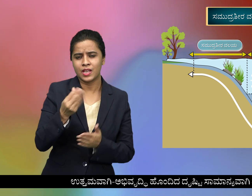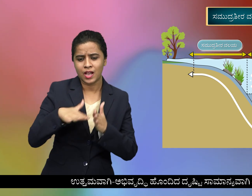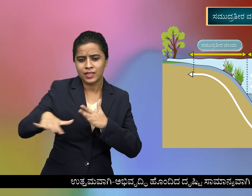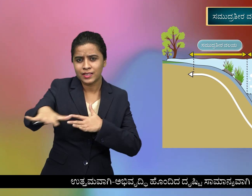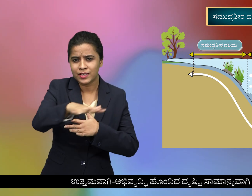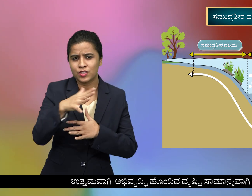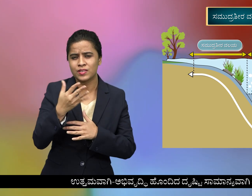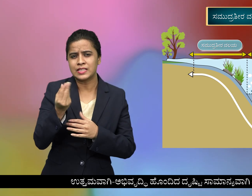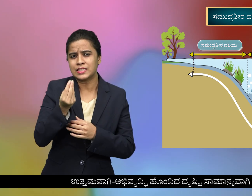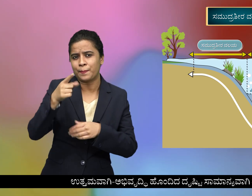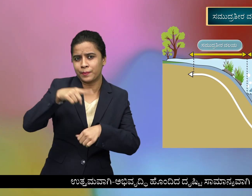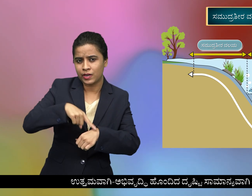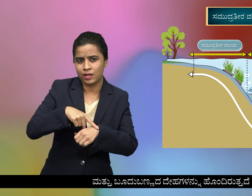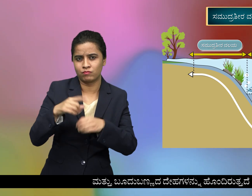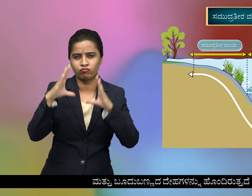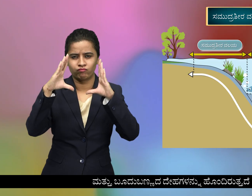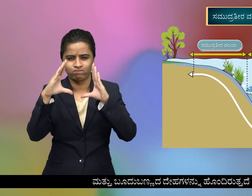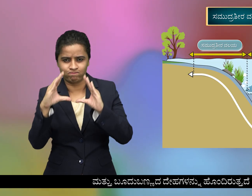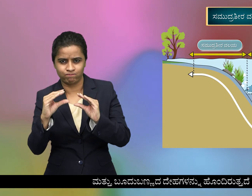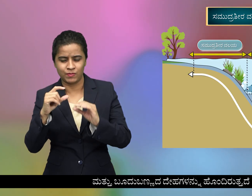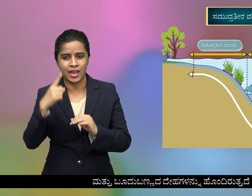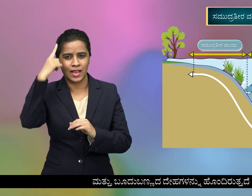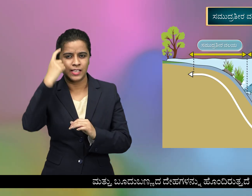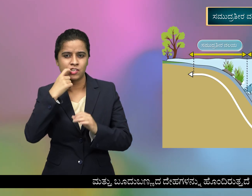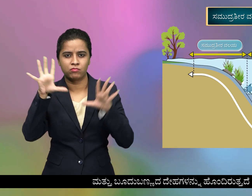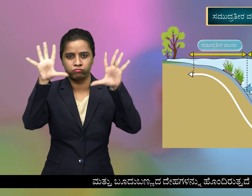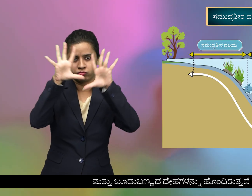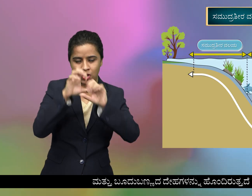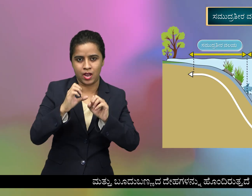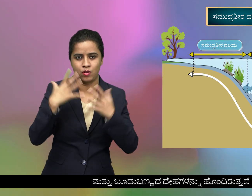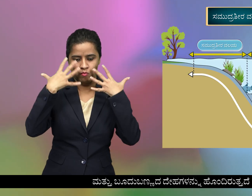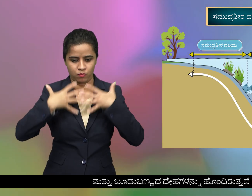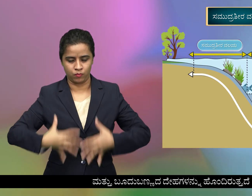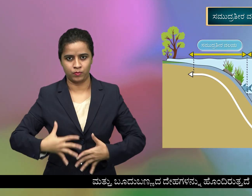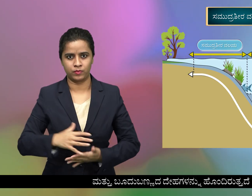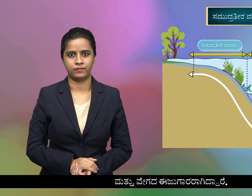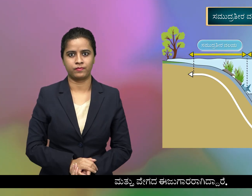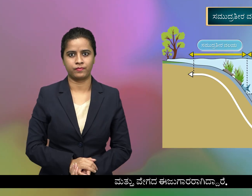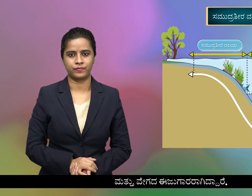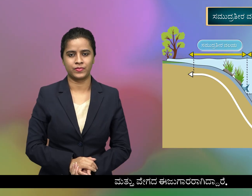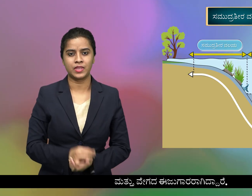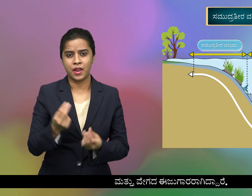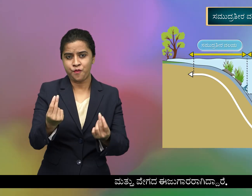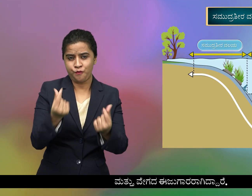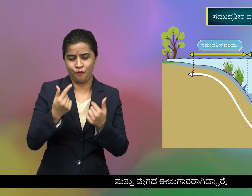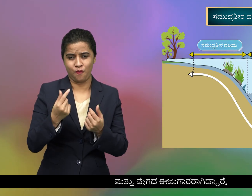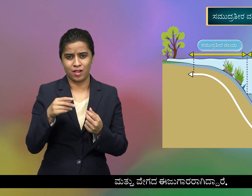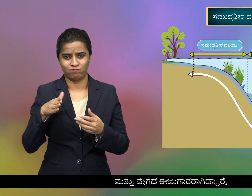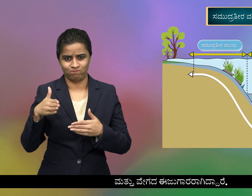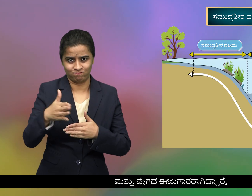ದೃಷ್ಟಿ ಸಾಮಾನ್ಯವಾಗಿ ಮಂದ ಮತ್ತು ಬೂದು ಬಣ್ಣದ ದೇಹಗಳನ್ನು ಹೊಂದಿರುತ್ತದೆ ಮತ್ತು ವೇಗದ ಈಜುಗಾರರಾಗಿದ್ದರೆ